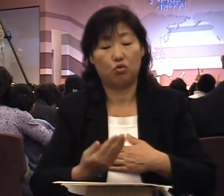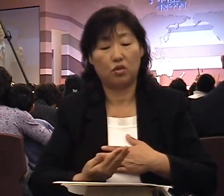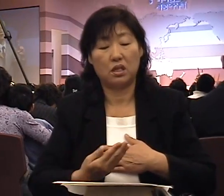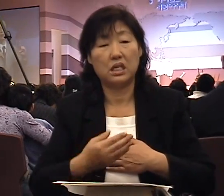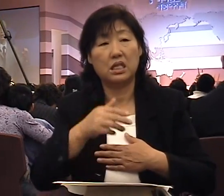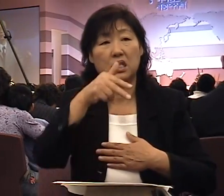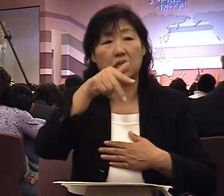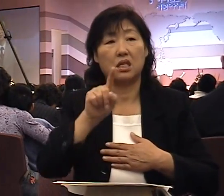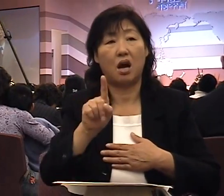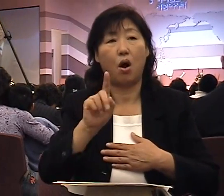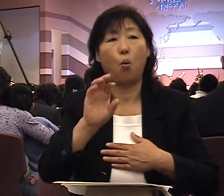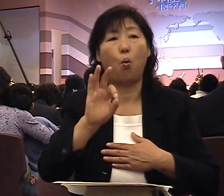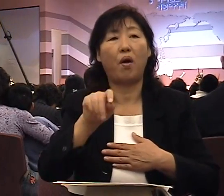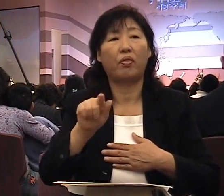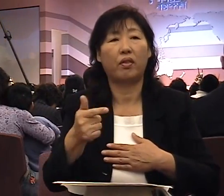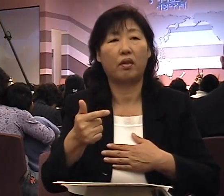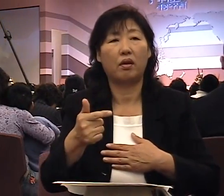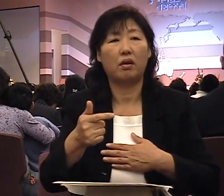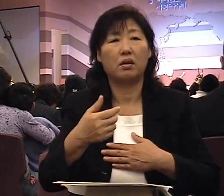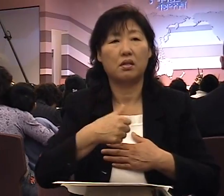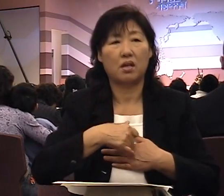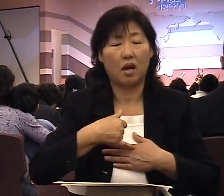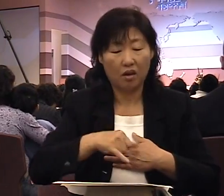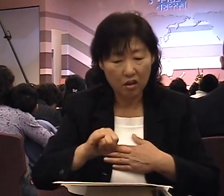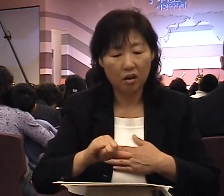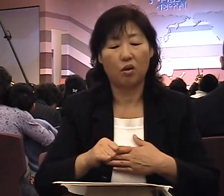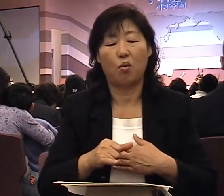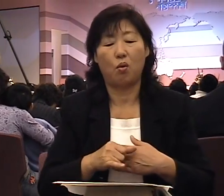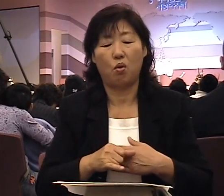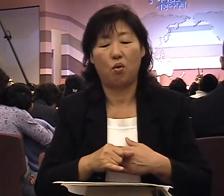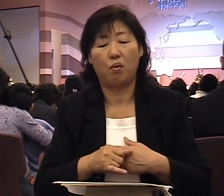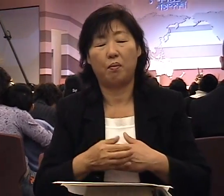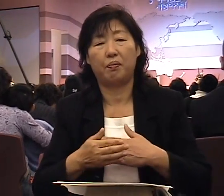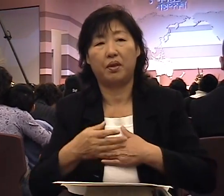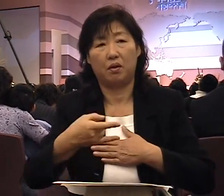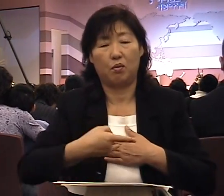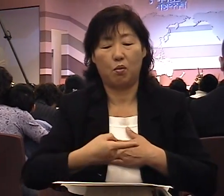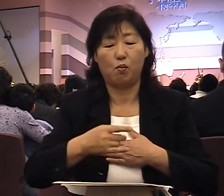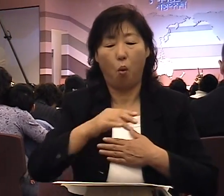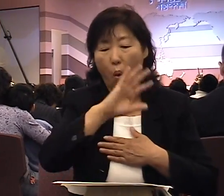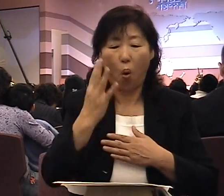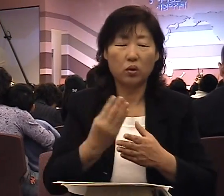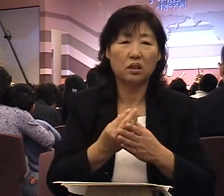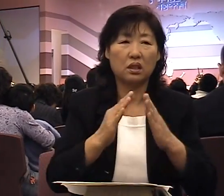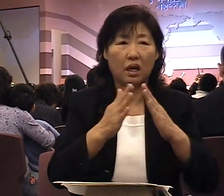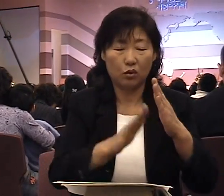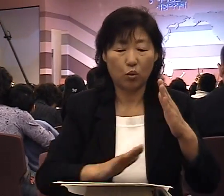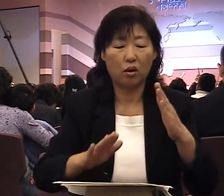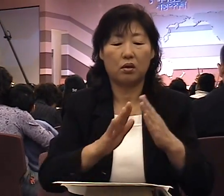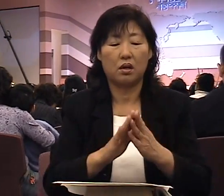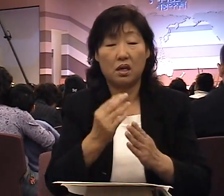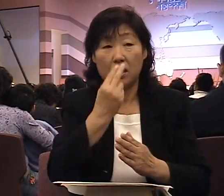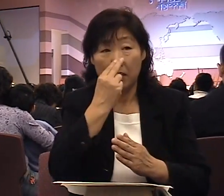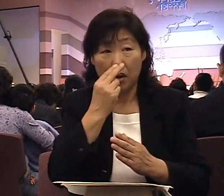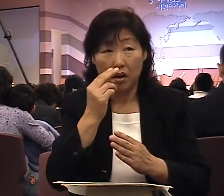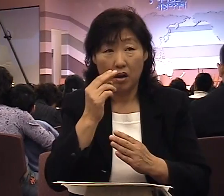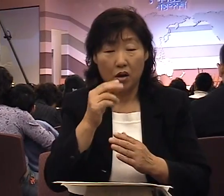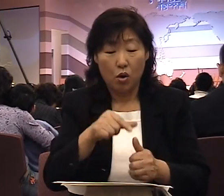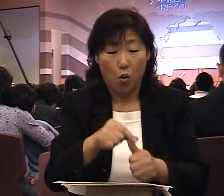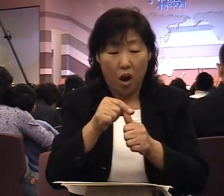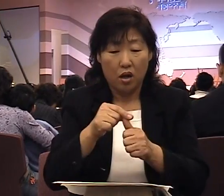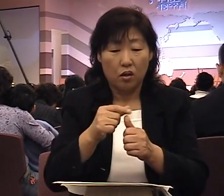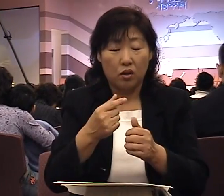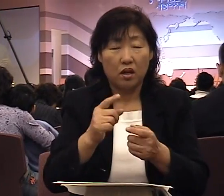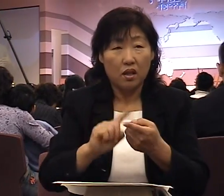자원, 내게 주신 온 가족 자녀들을 통하여서 하나님의 나라, 생명들을 구하는 일에 우리